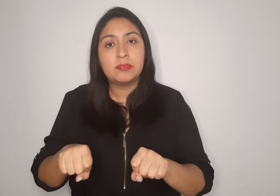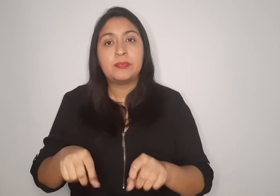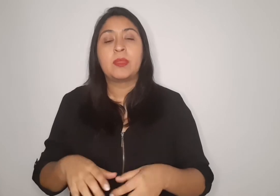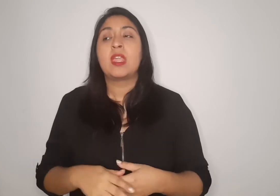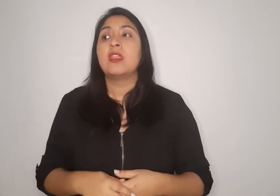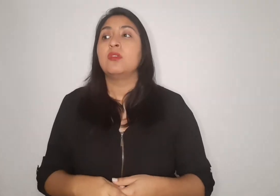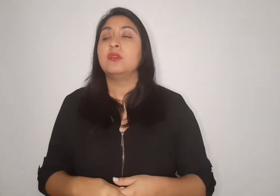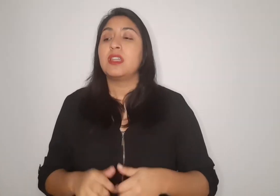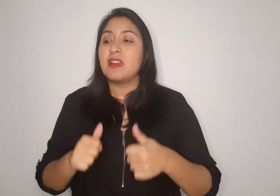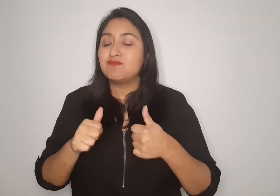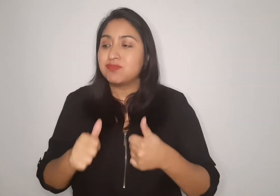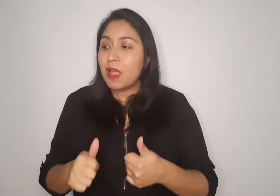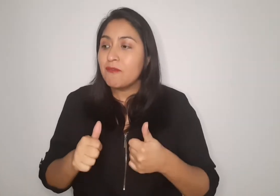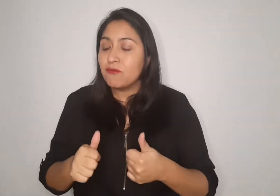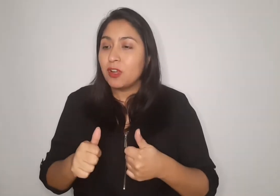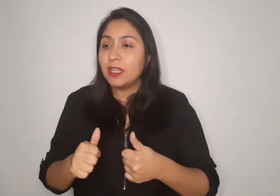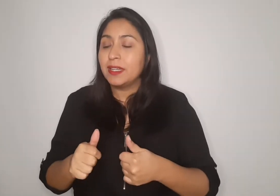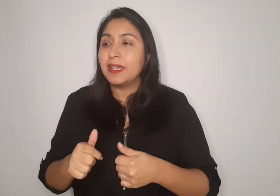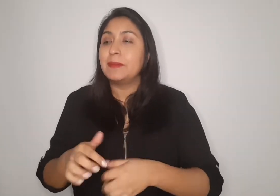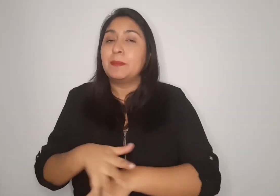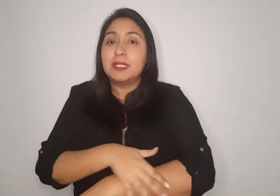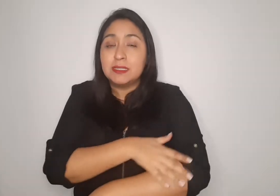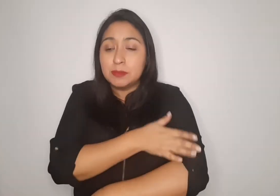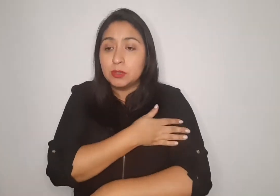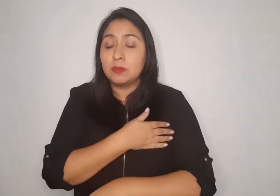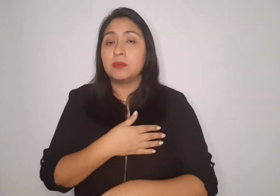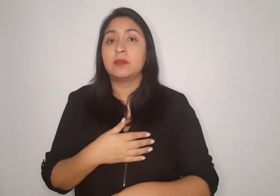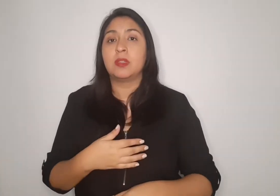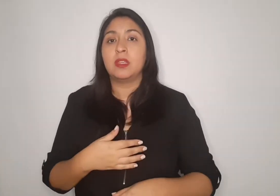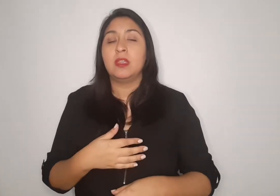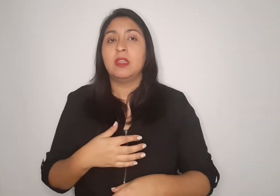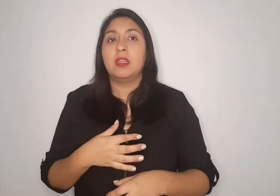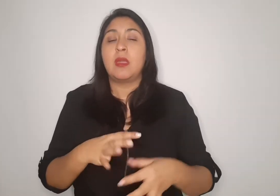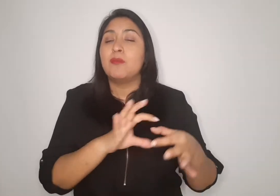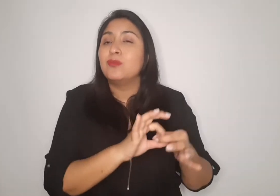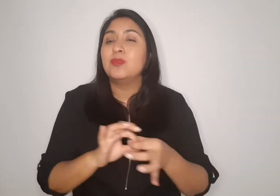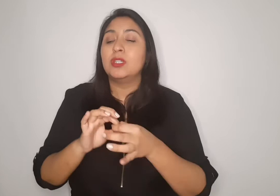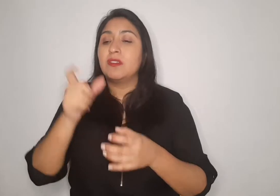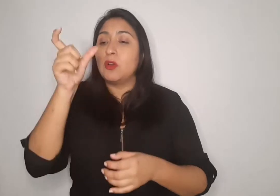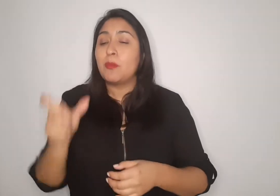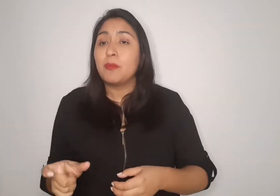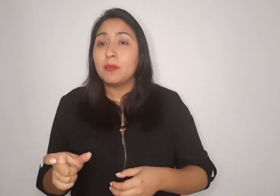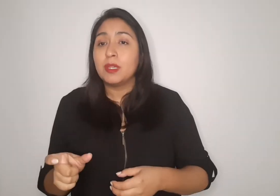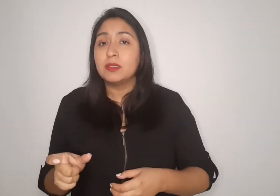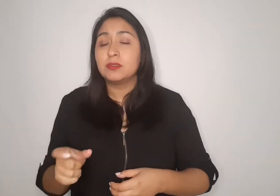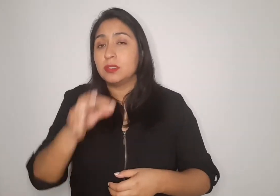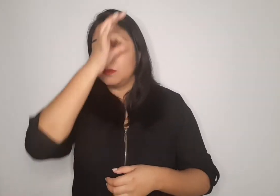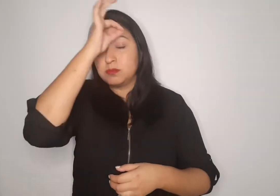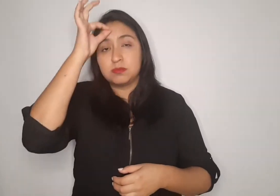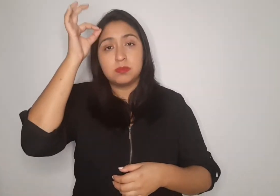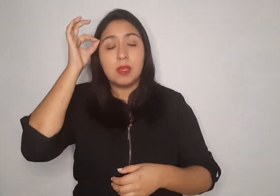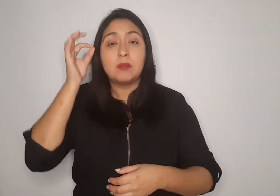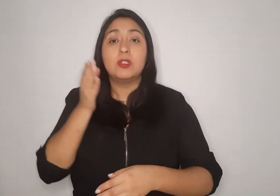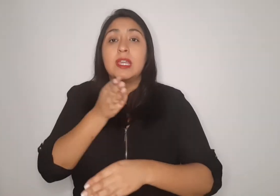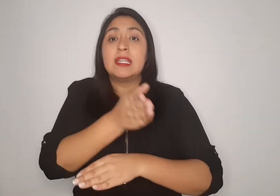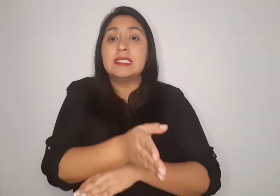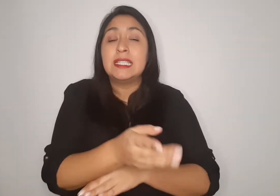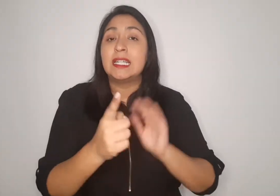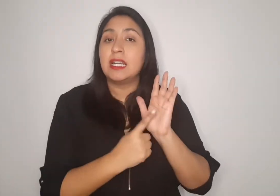recepción por lo siguiente, porque la persona mapuche que ha visitado la muestra denota o